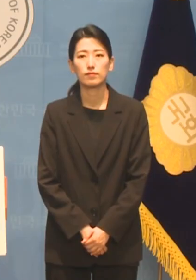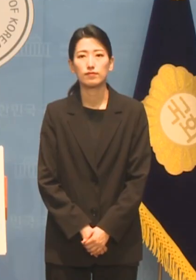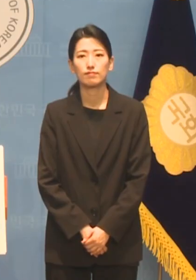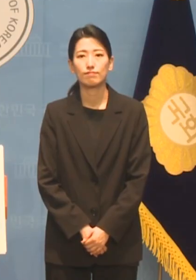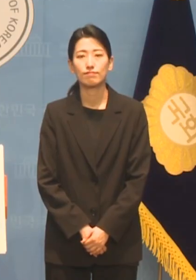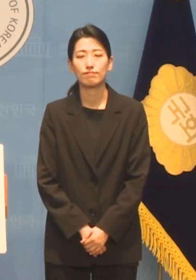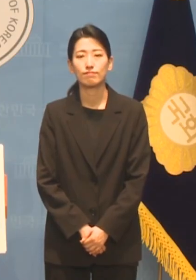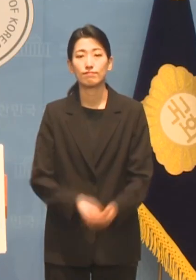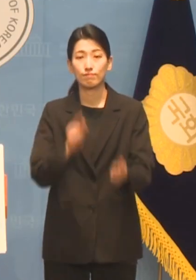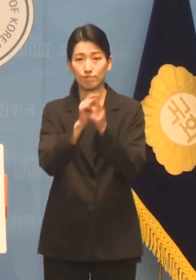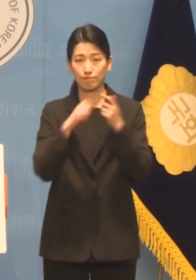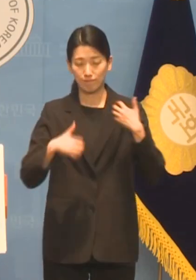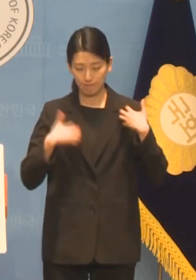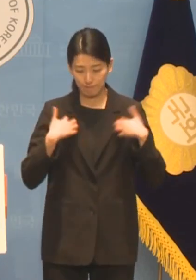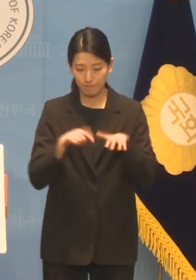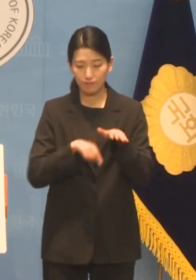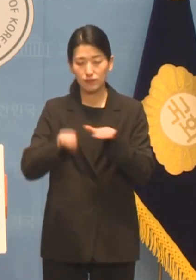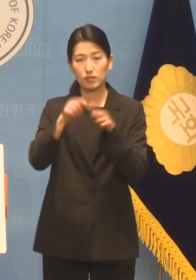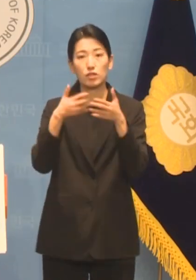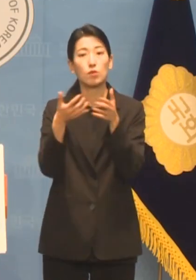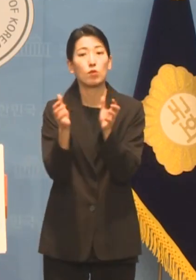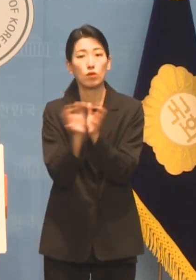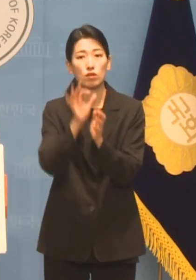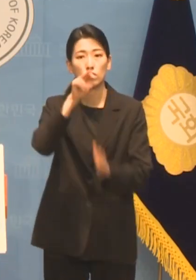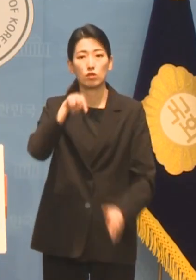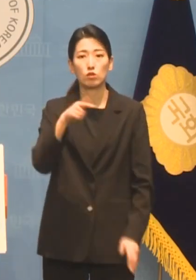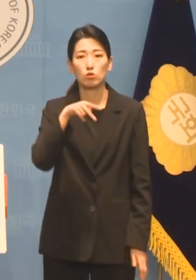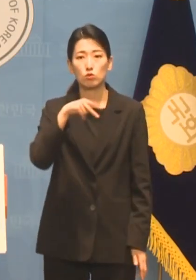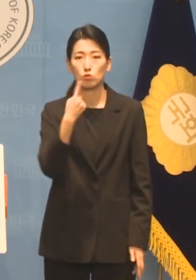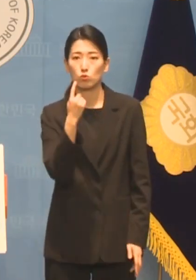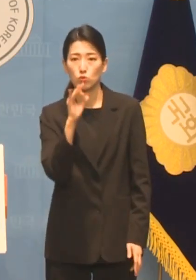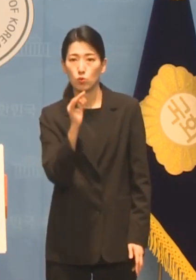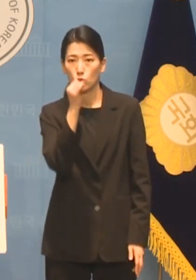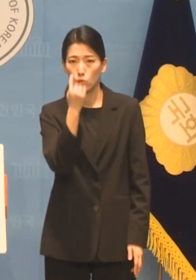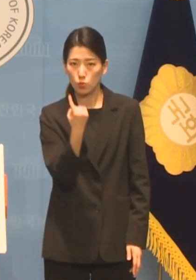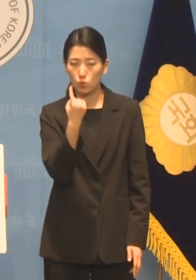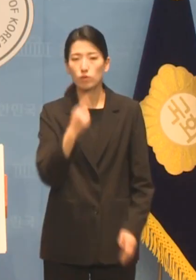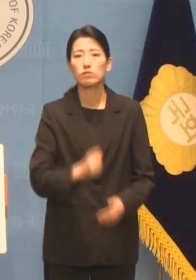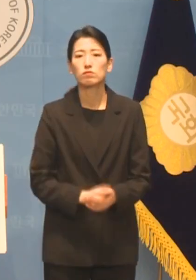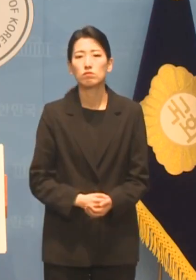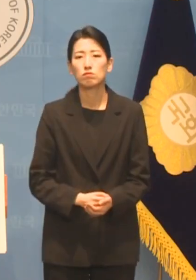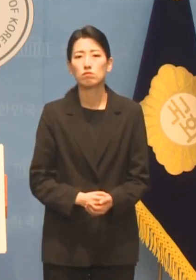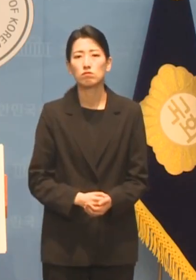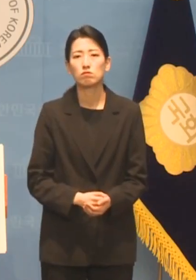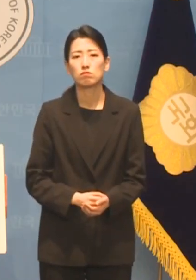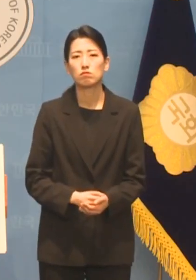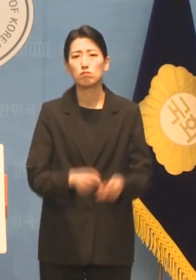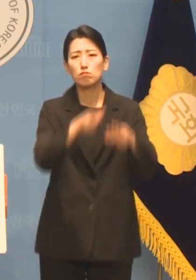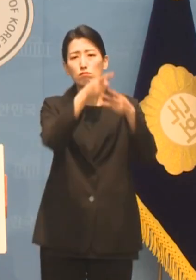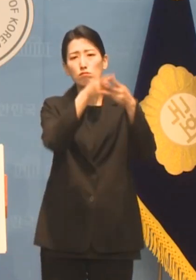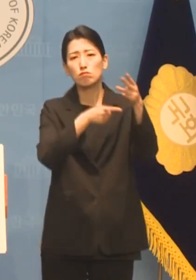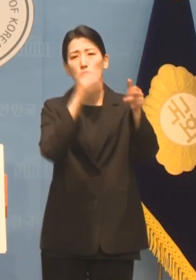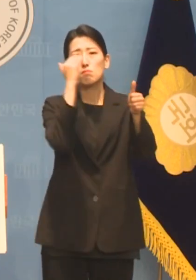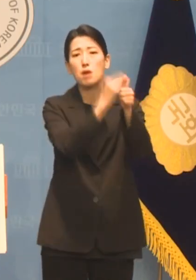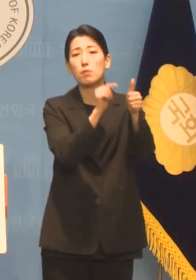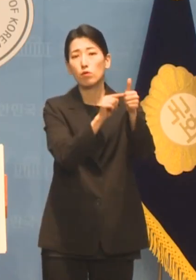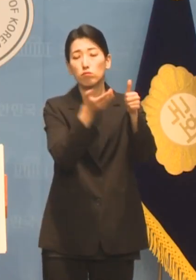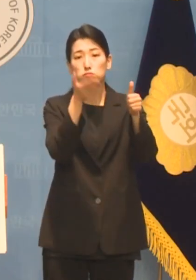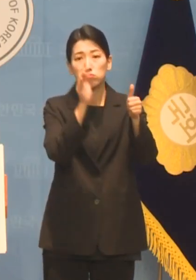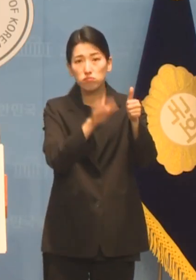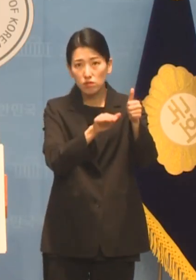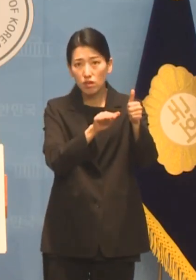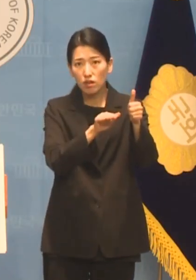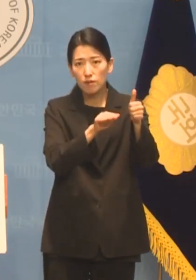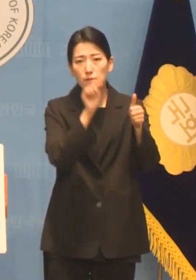예, 반갑습니다. 진보당 원내대표 울산북구의 윤종호 의원입니다. 파면 대통령에 대한 경우 예우